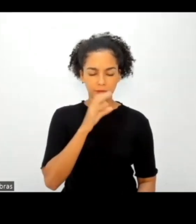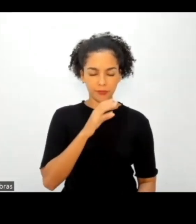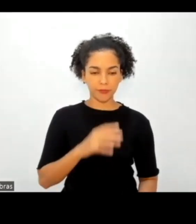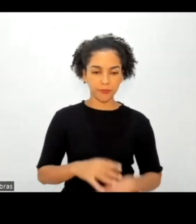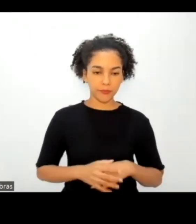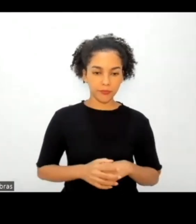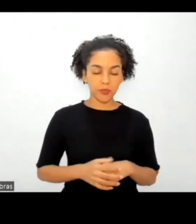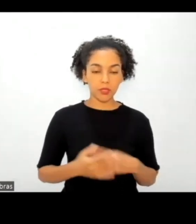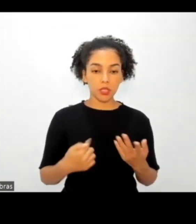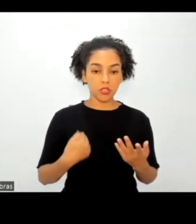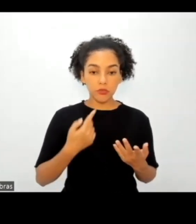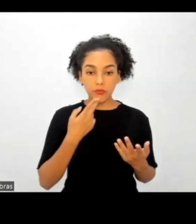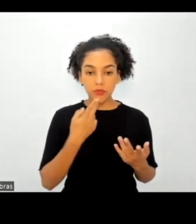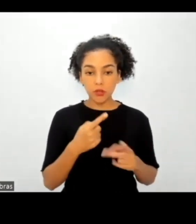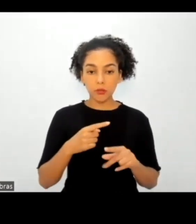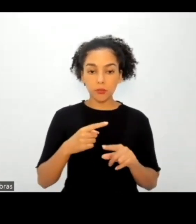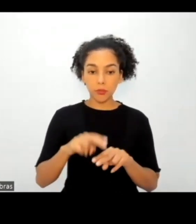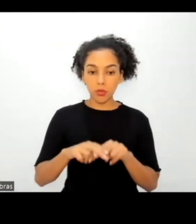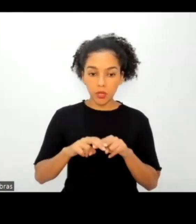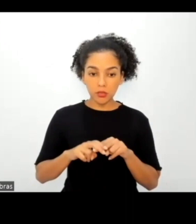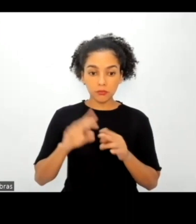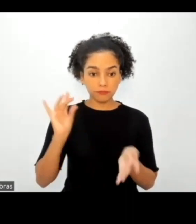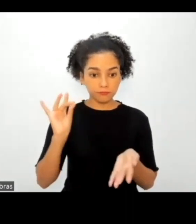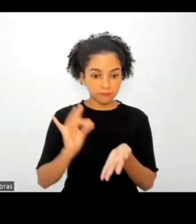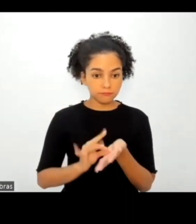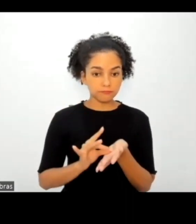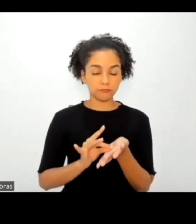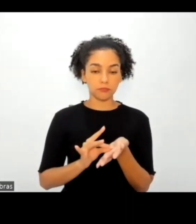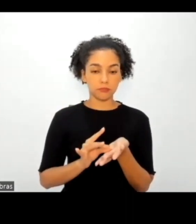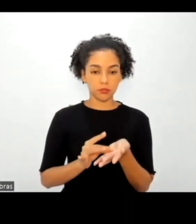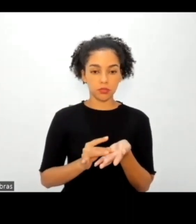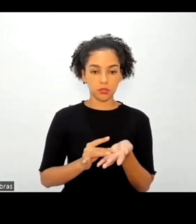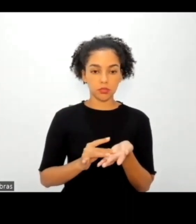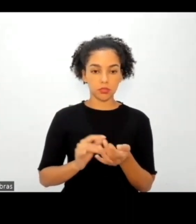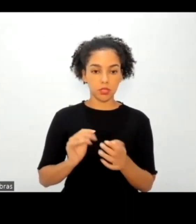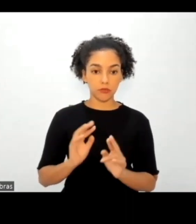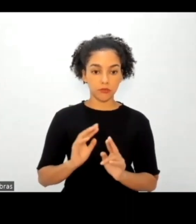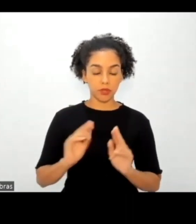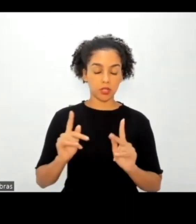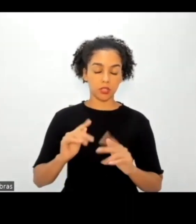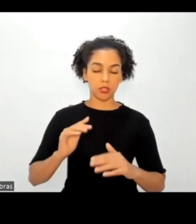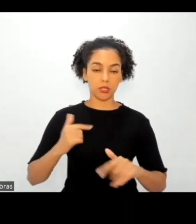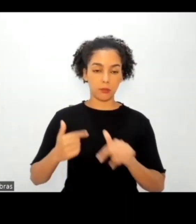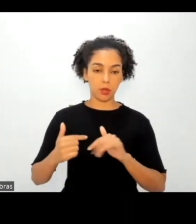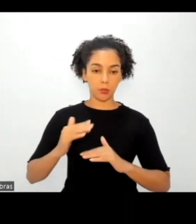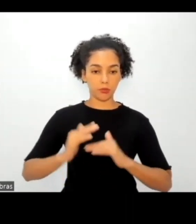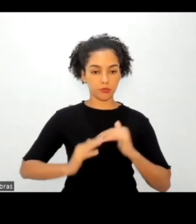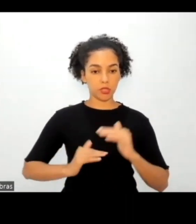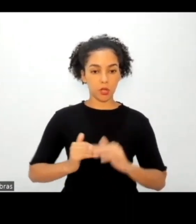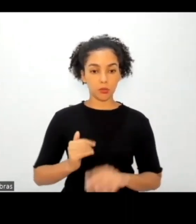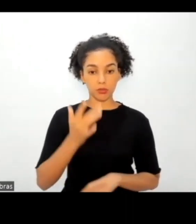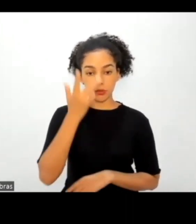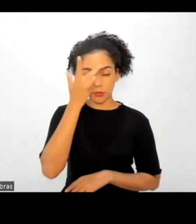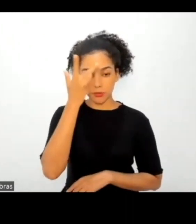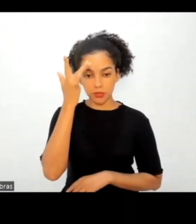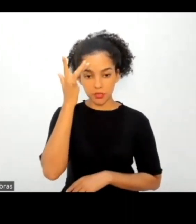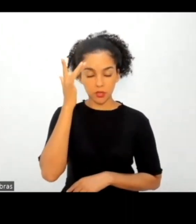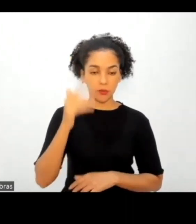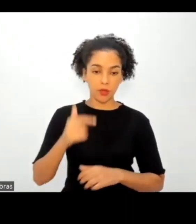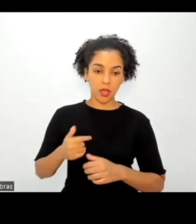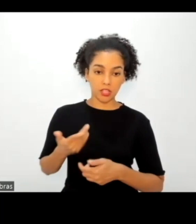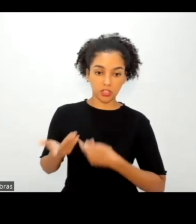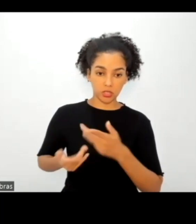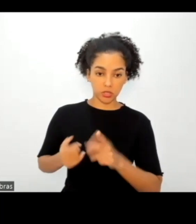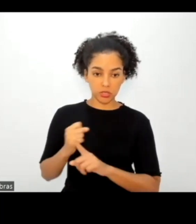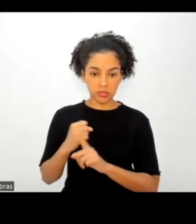fala a partir do chão da realidade, né, de experiência no trabalho profissional, na saúde mental, na assistência social, no CRAS,